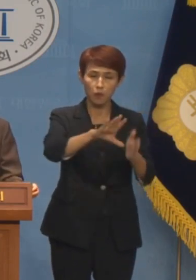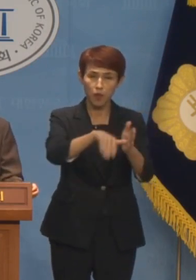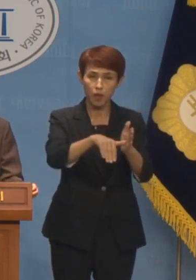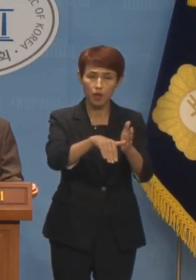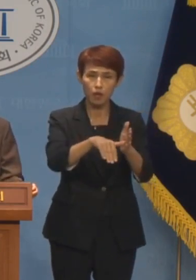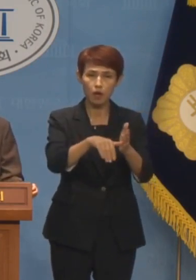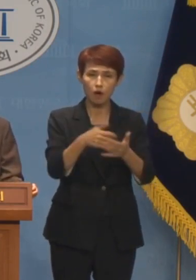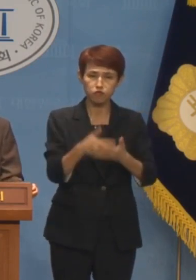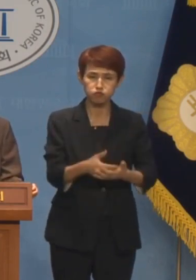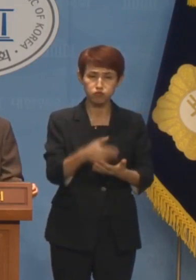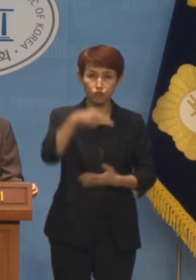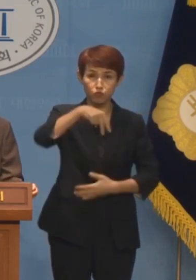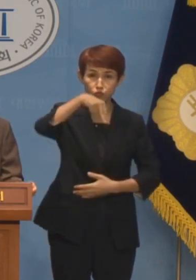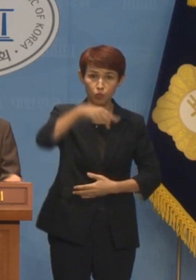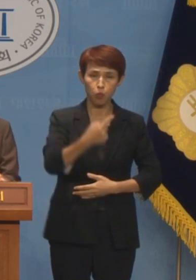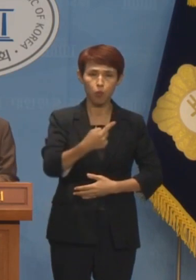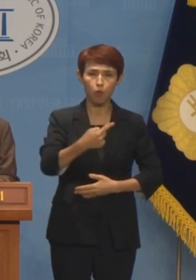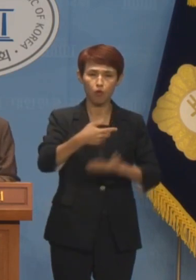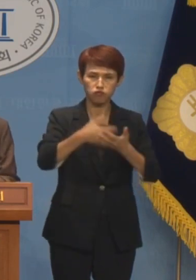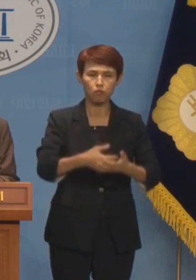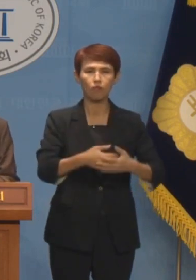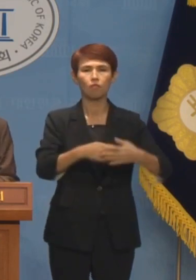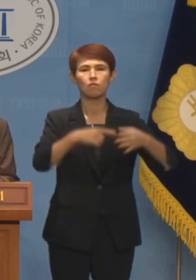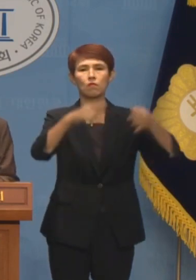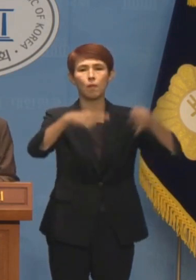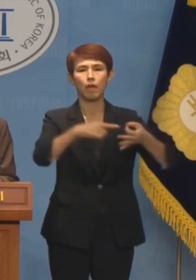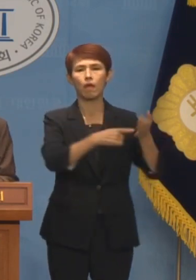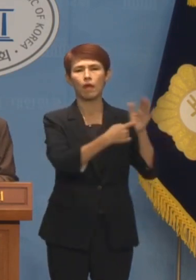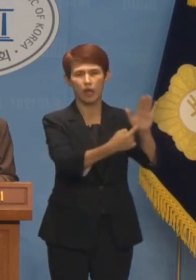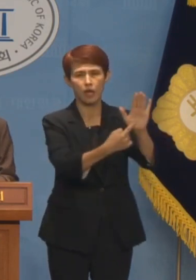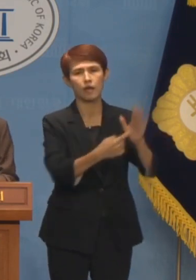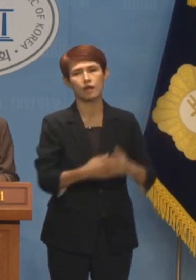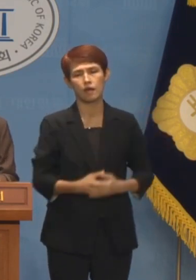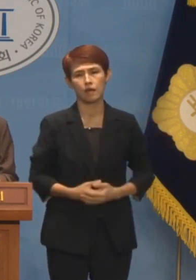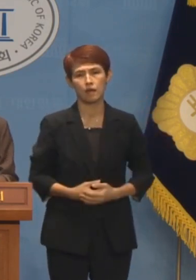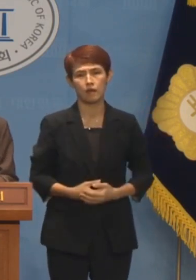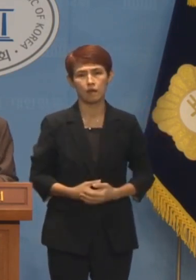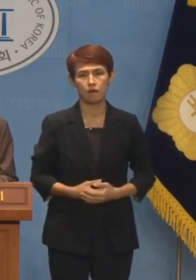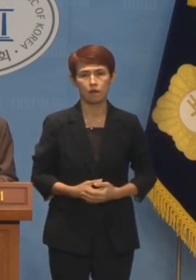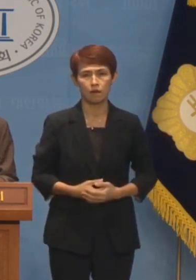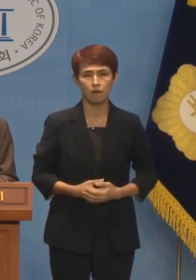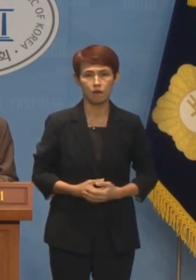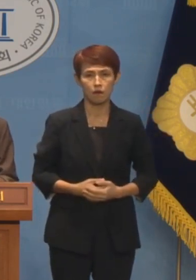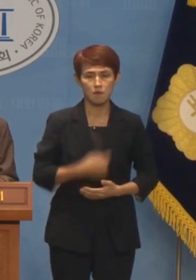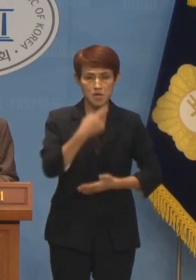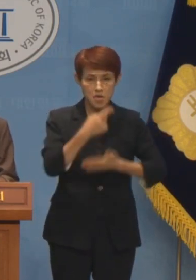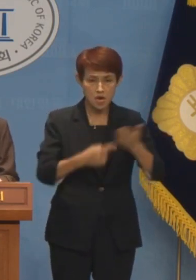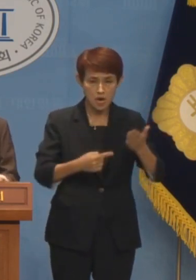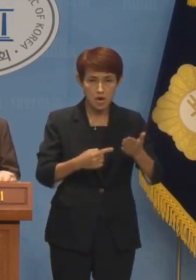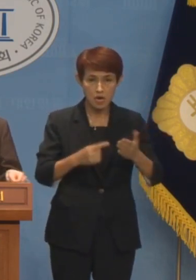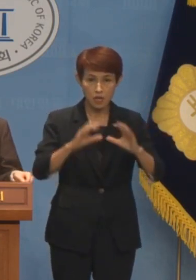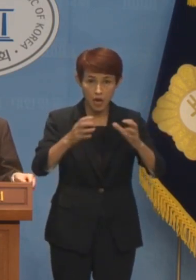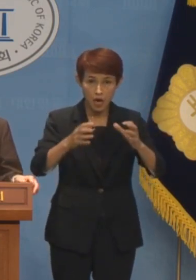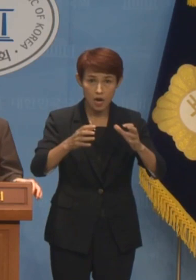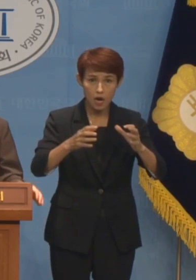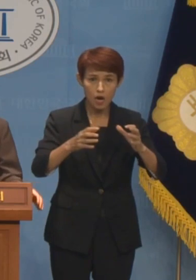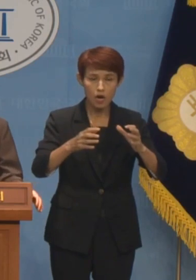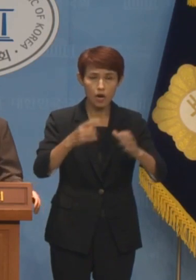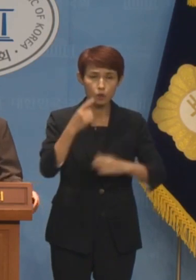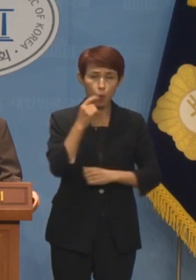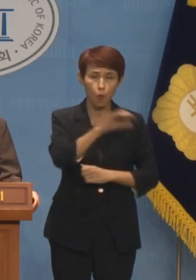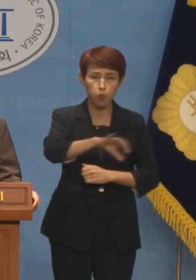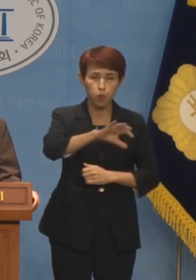농도가 10배로 뛰었다는 사실만 드러났습니다. 그러나 피해 예상 국가로 방류 상황을 강도